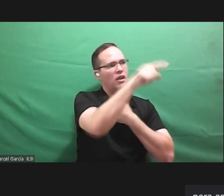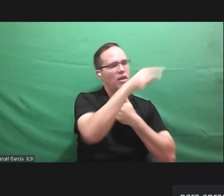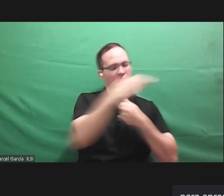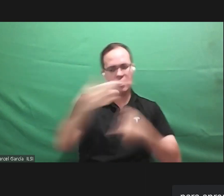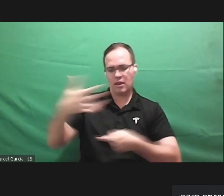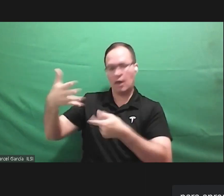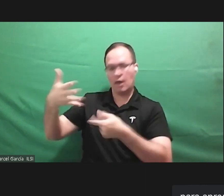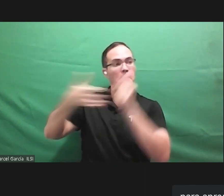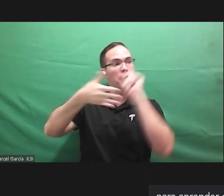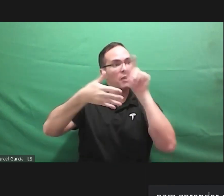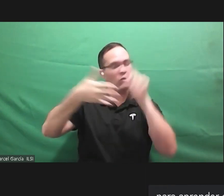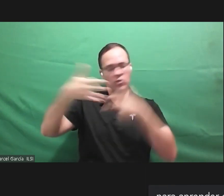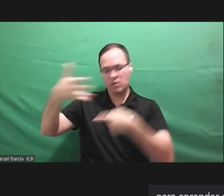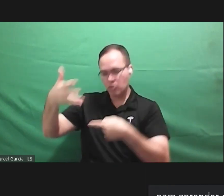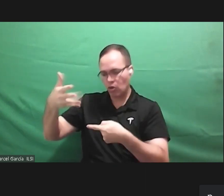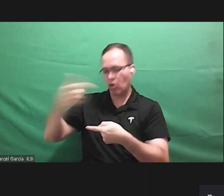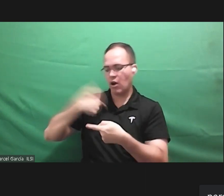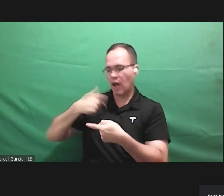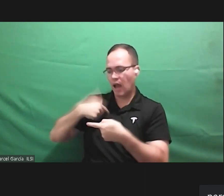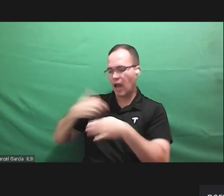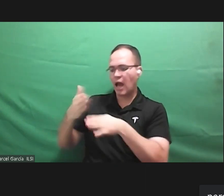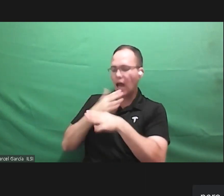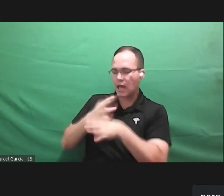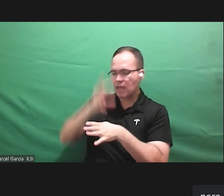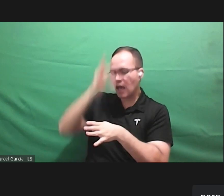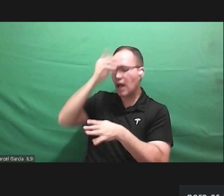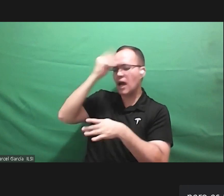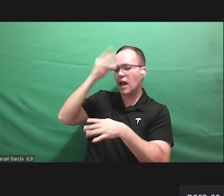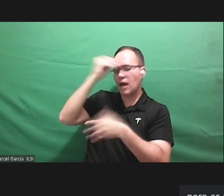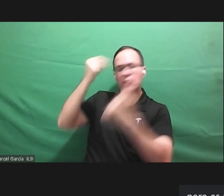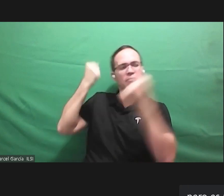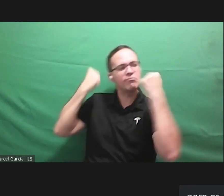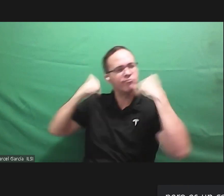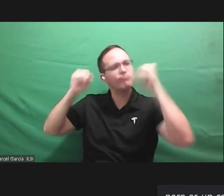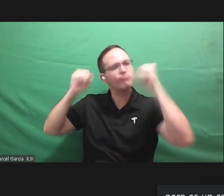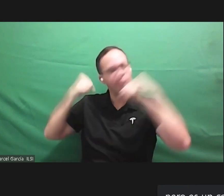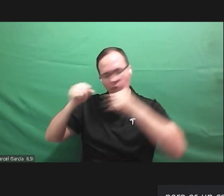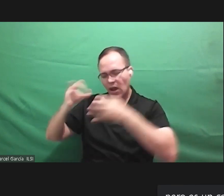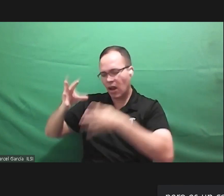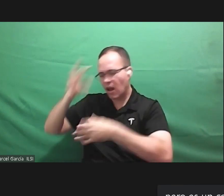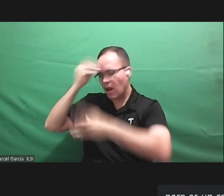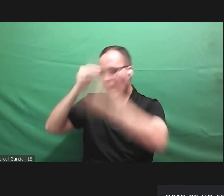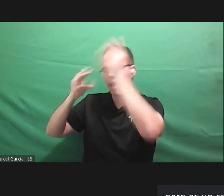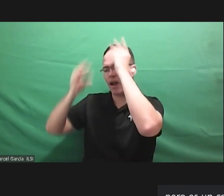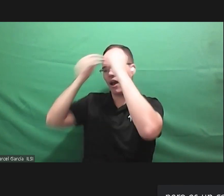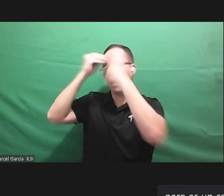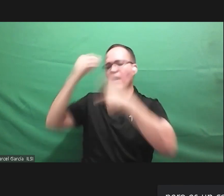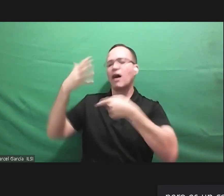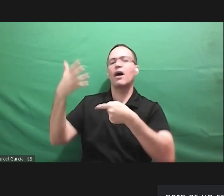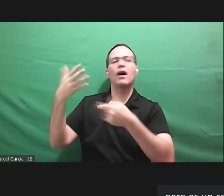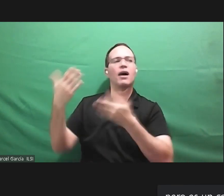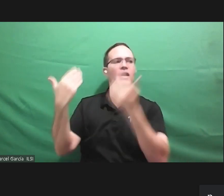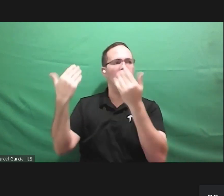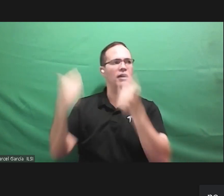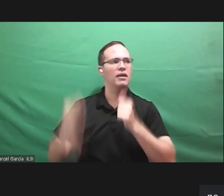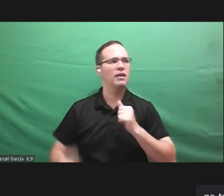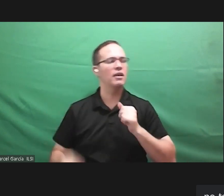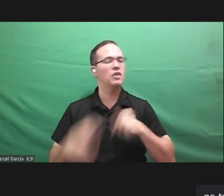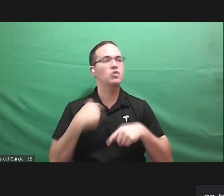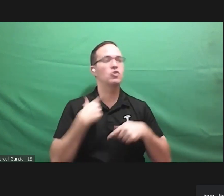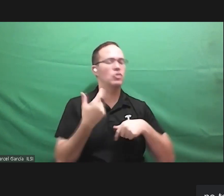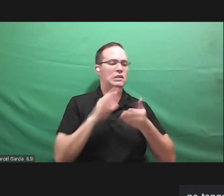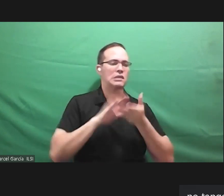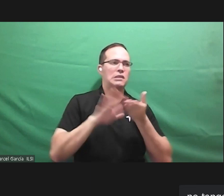preguntas. Pero es un curso diferente y entonces no tengo tiempo para explicar todo, pero...